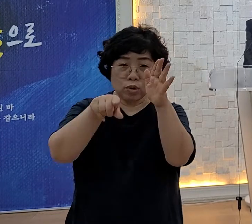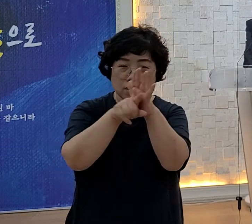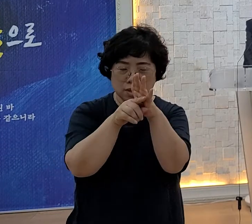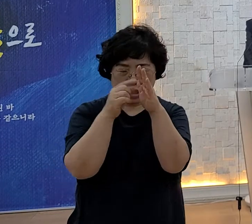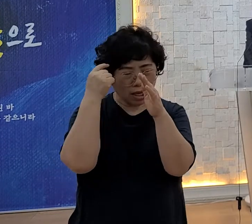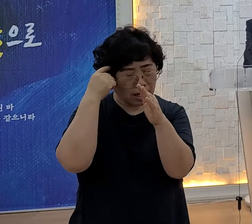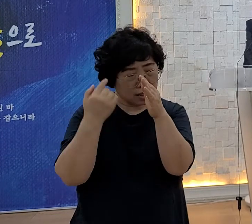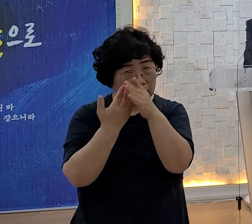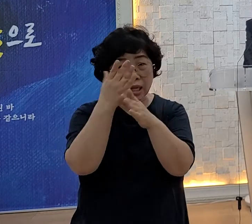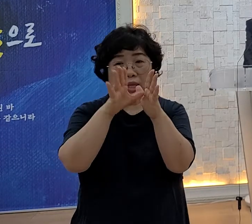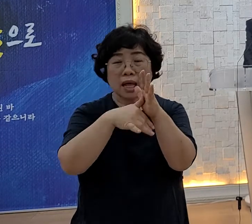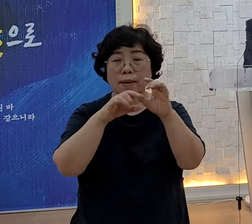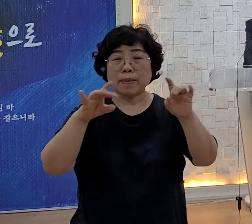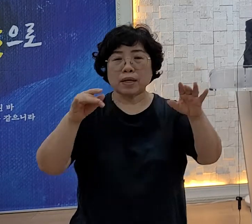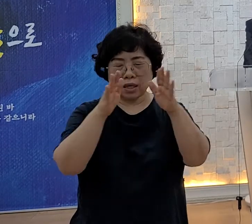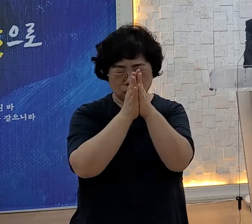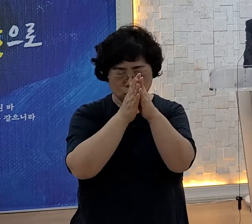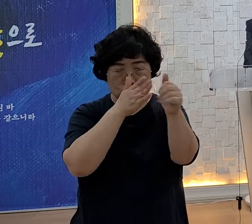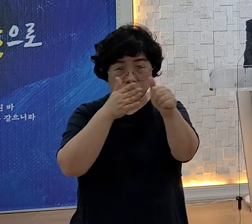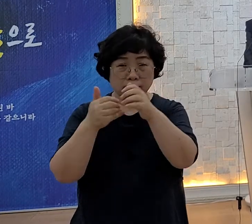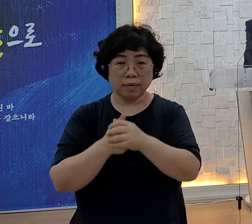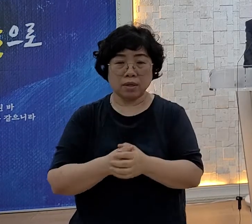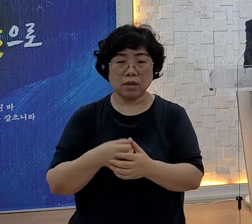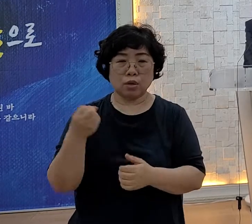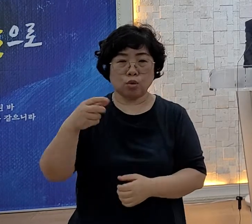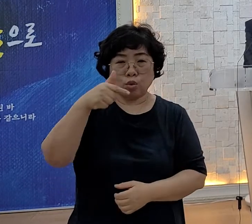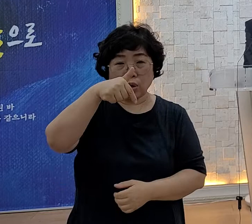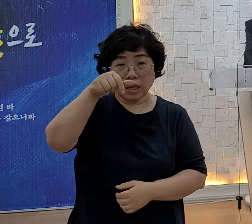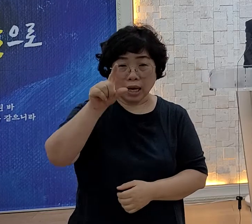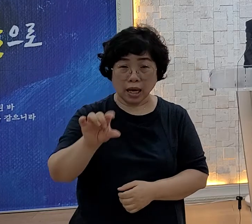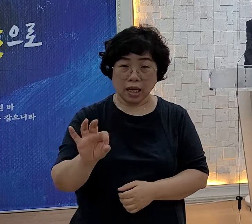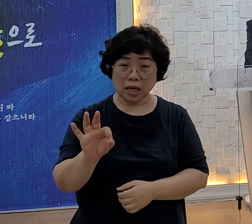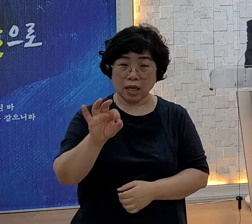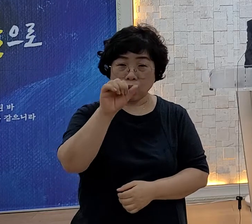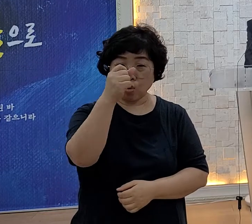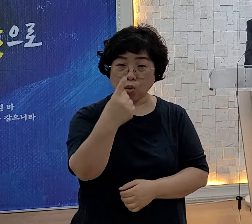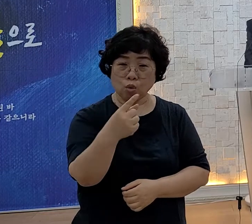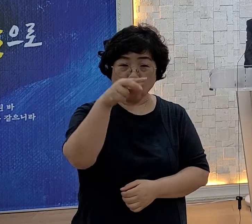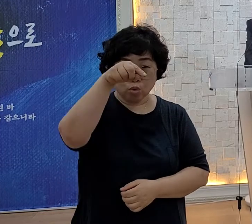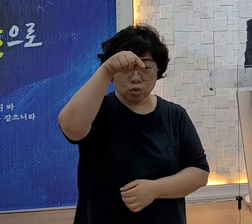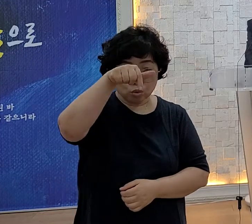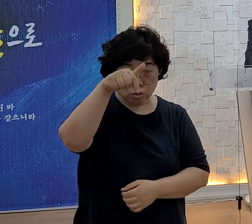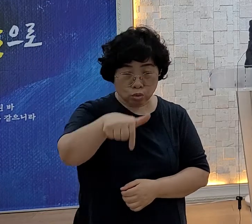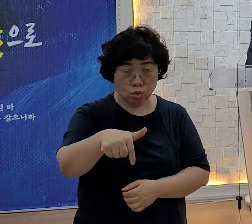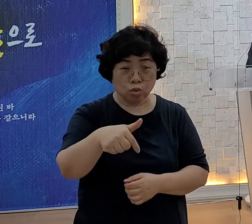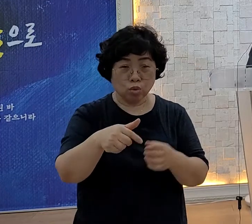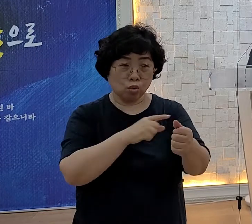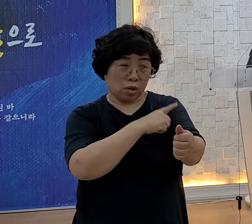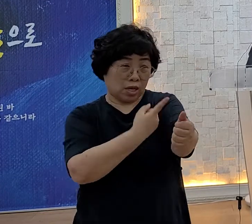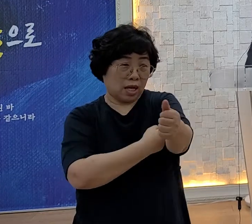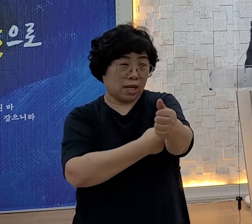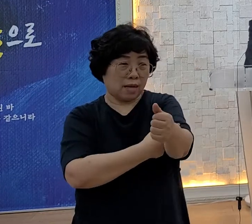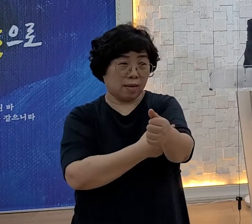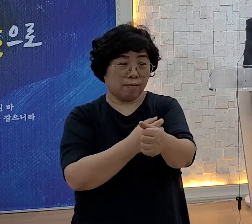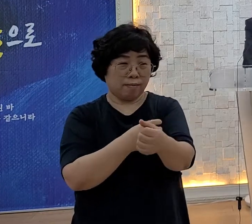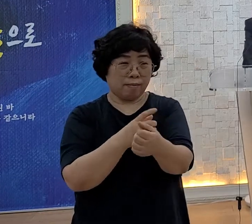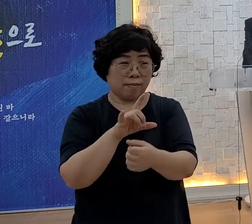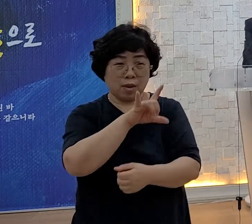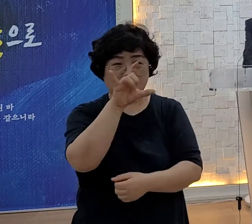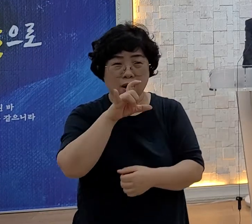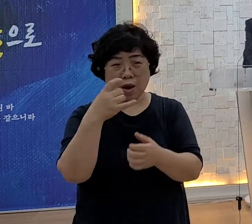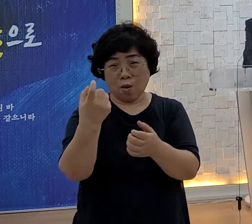감사하겠고요. 또 우리 강호숙 권사님은 코로나로 한 주간 지금 자가 격리 중입니다. 화요일까지라고